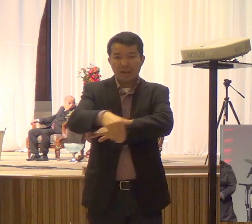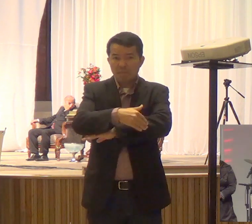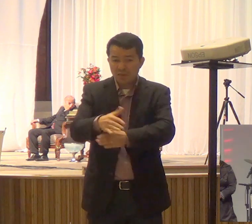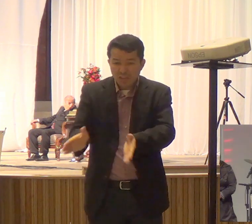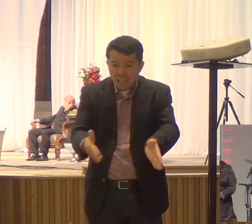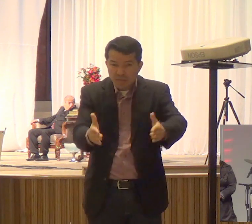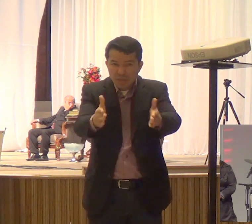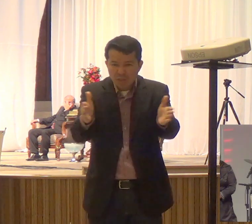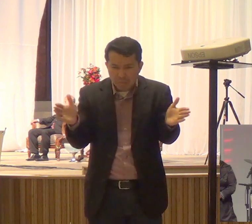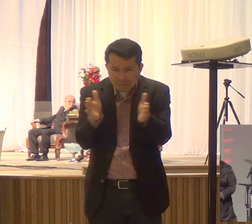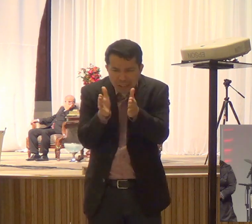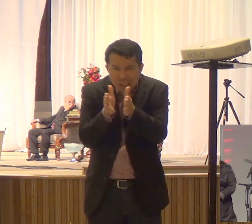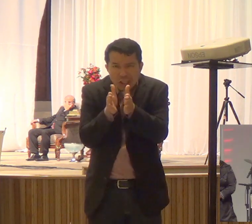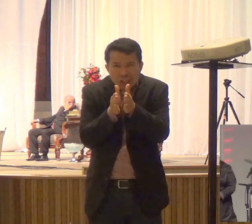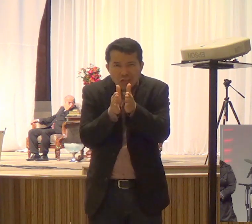e Jesus,